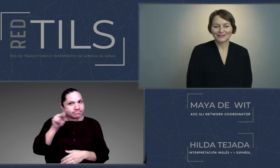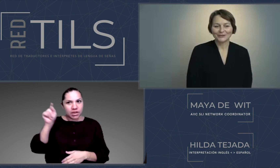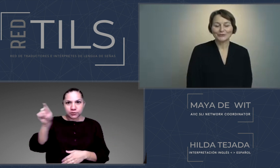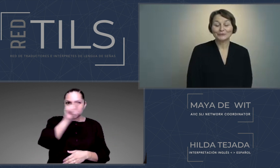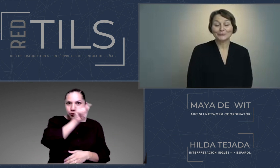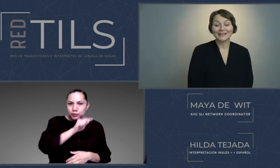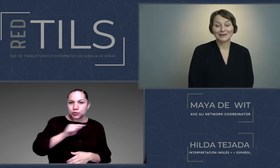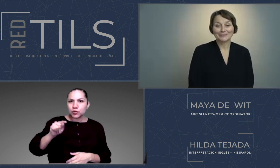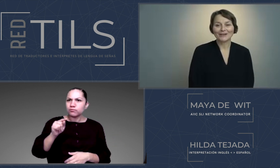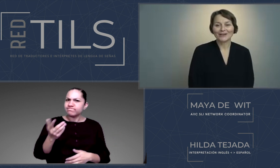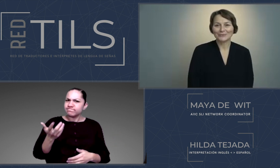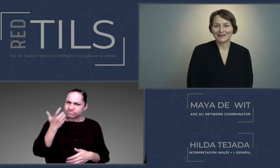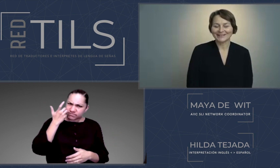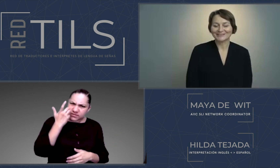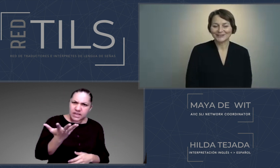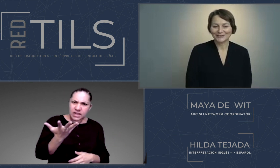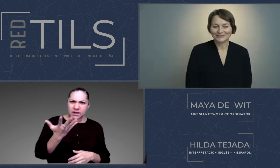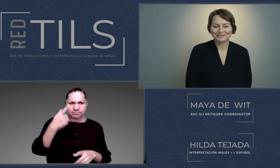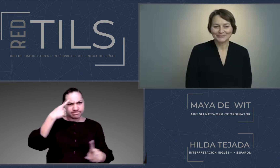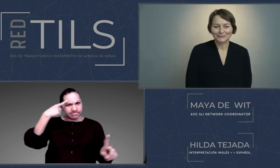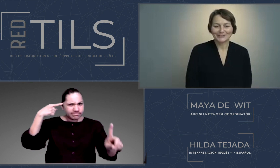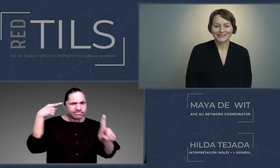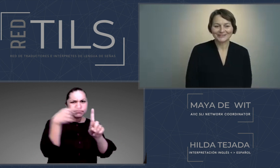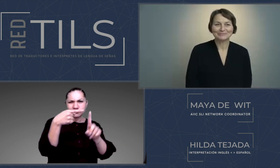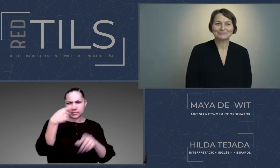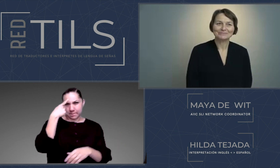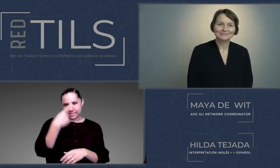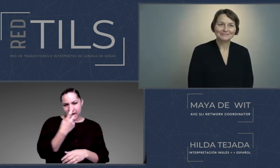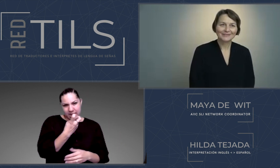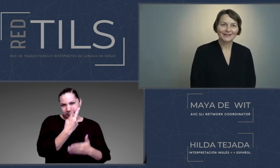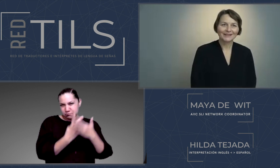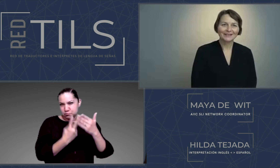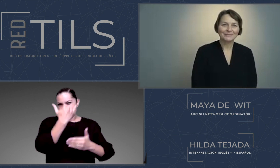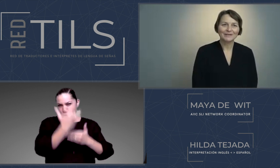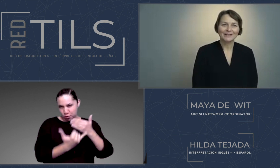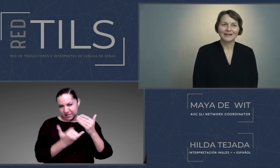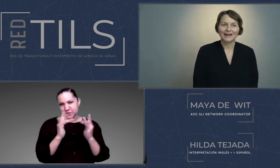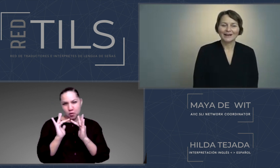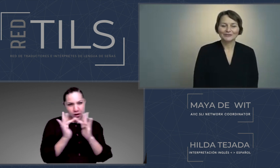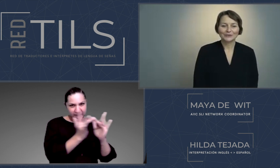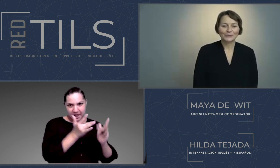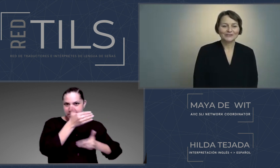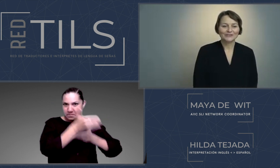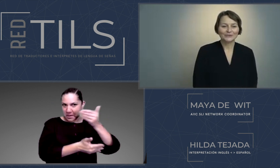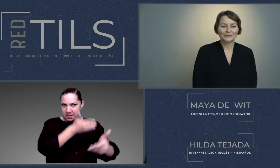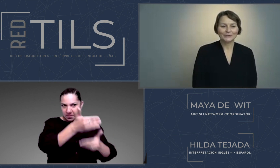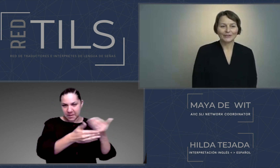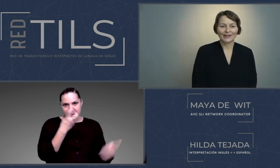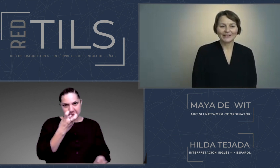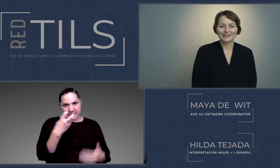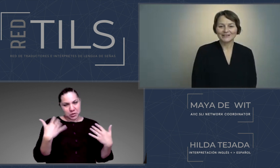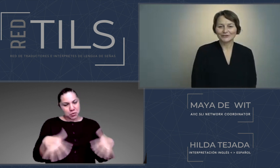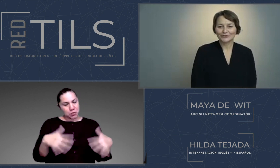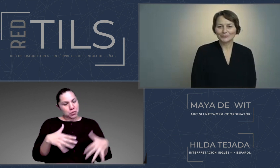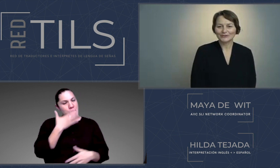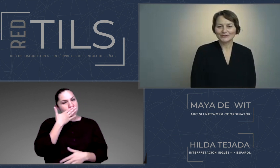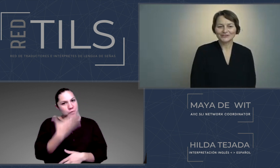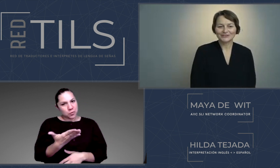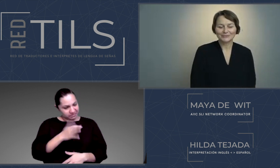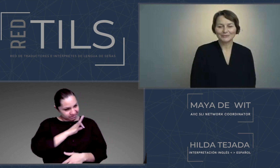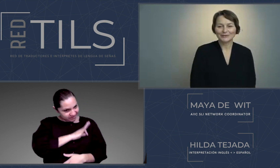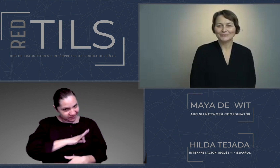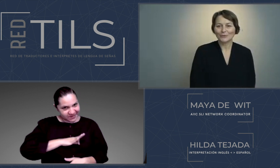a asegurarse del éxito de este proyecto. Ya han avanzado muchísimo y muchas felicidades por ello. Also want to thank the Quiero